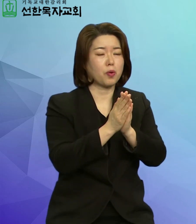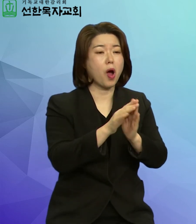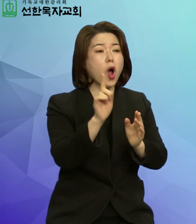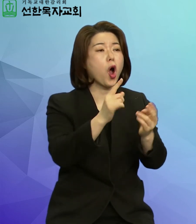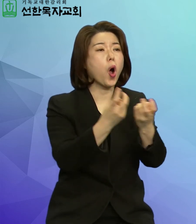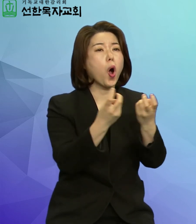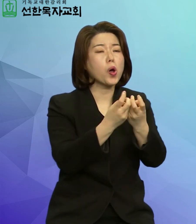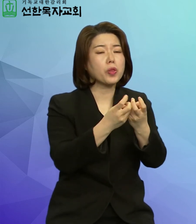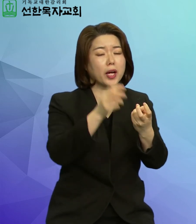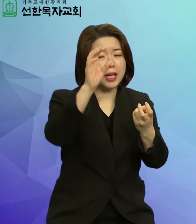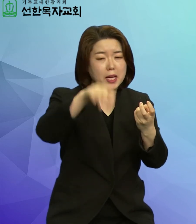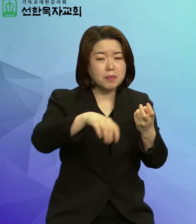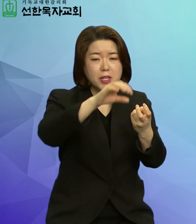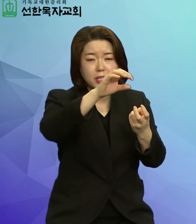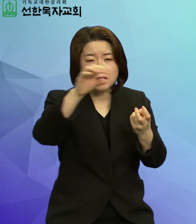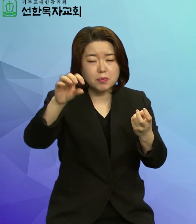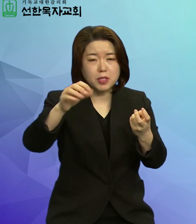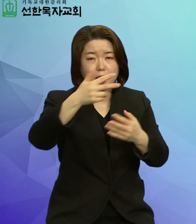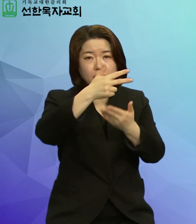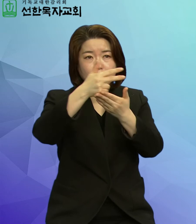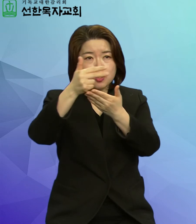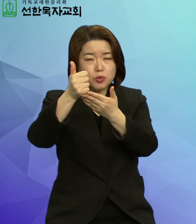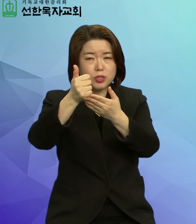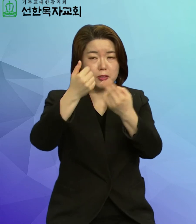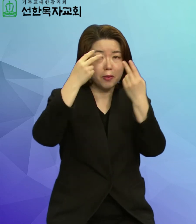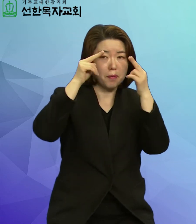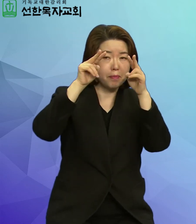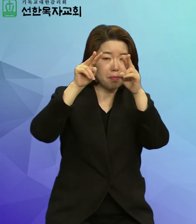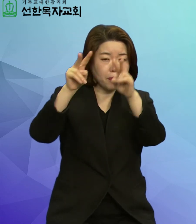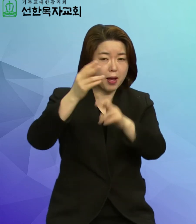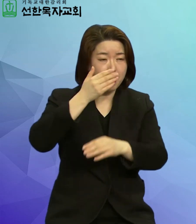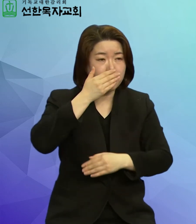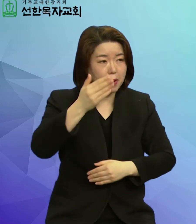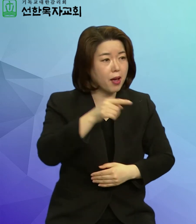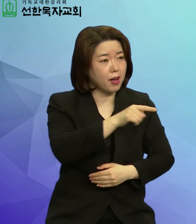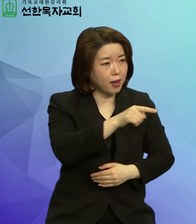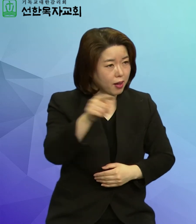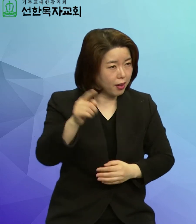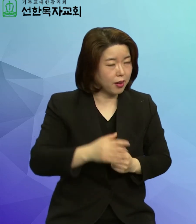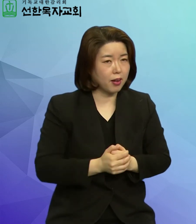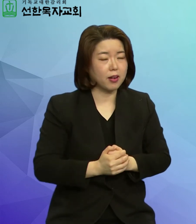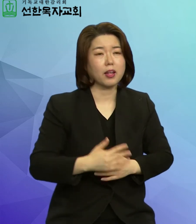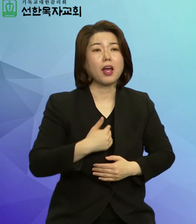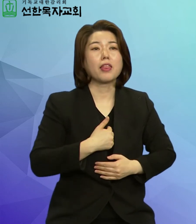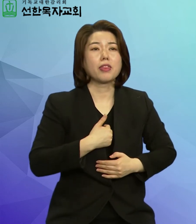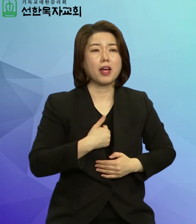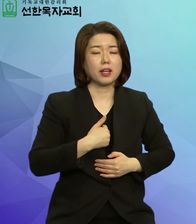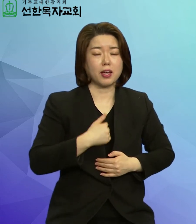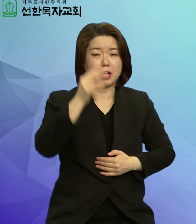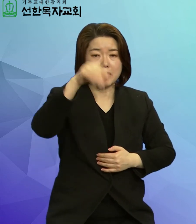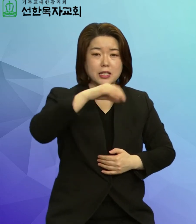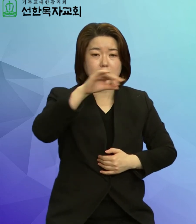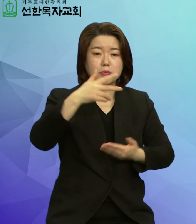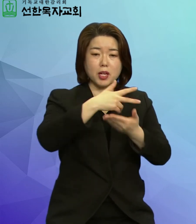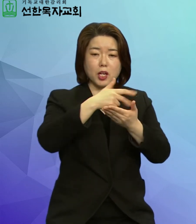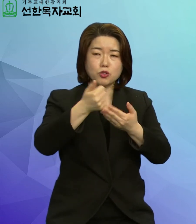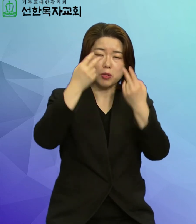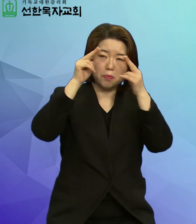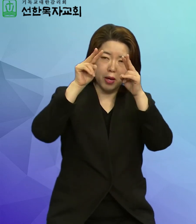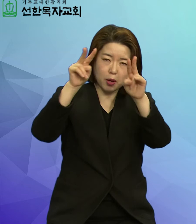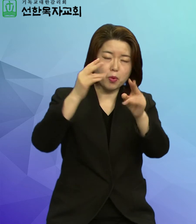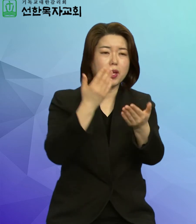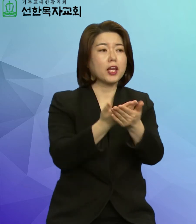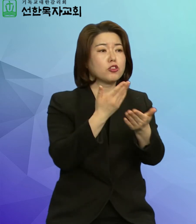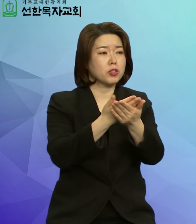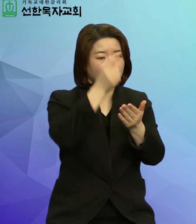기도를 어떻게 하면 십자가의 주님을 바라볼 수 있습니까? 나에게 십자가의 주님을